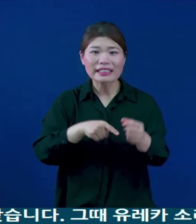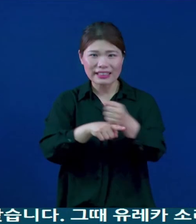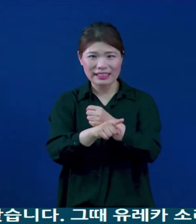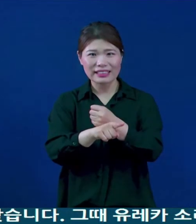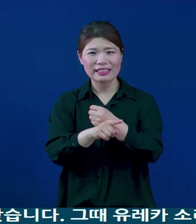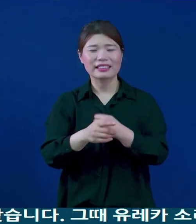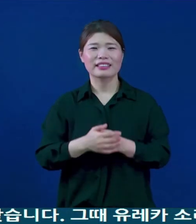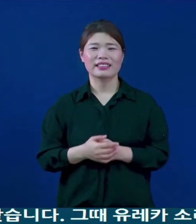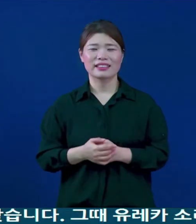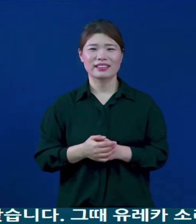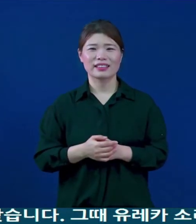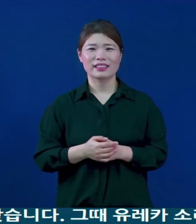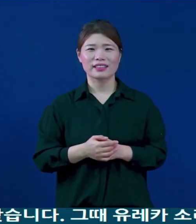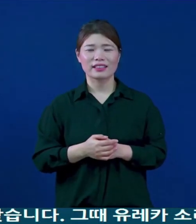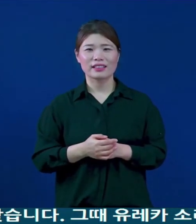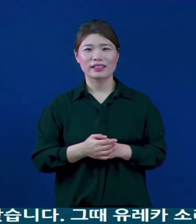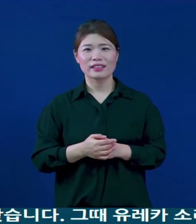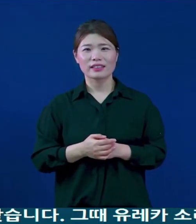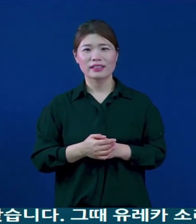근데